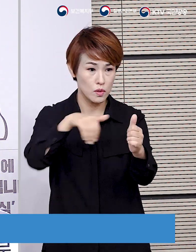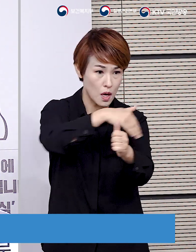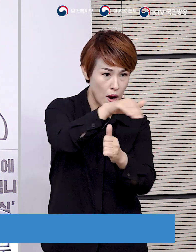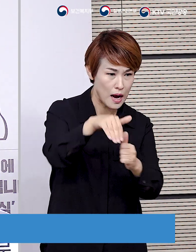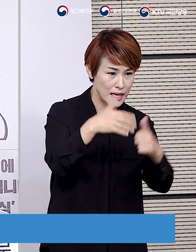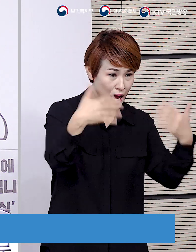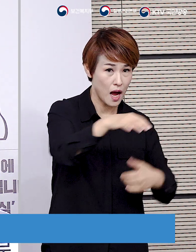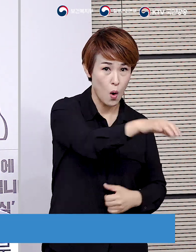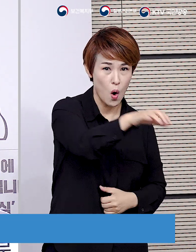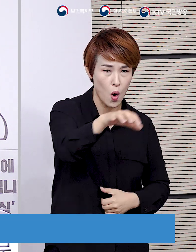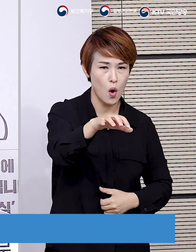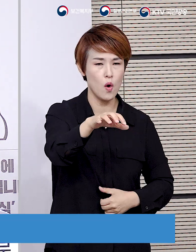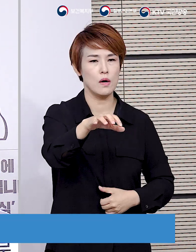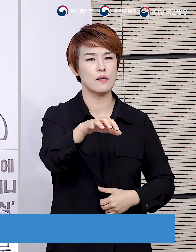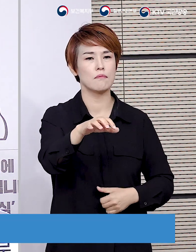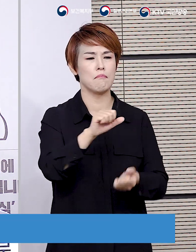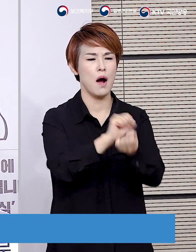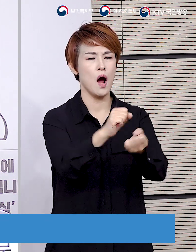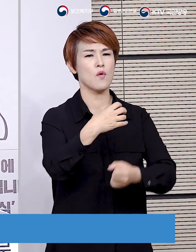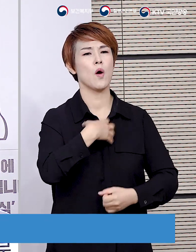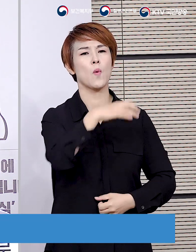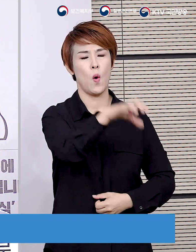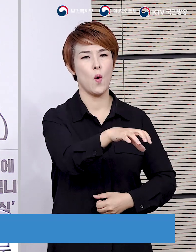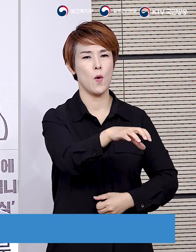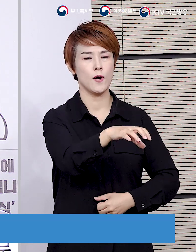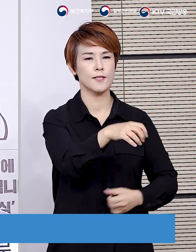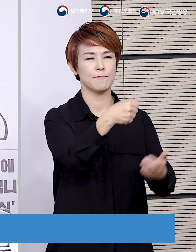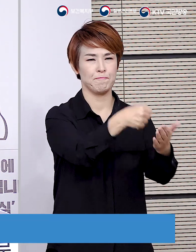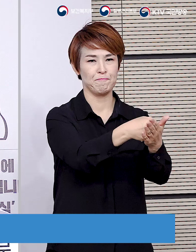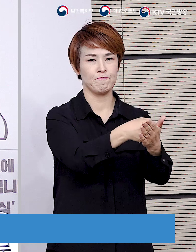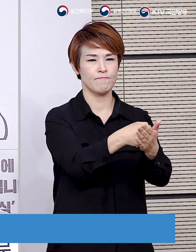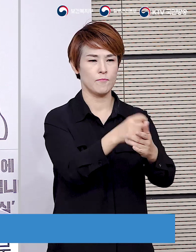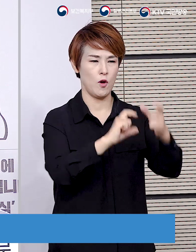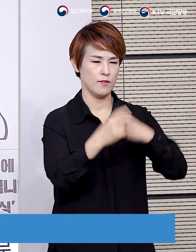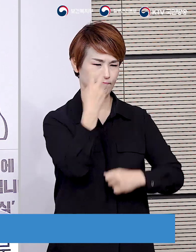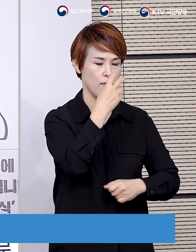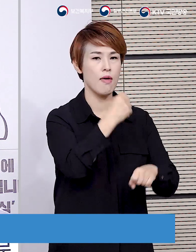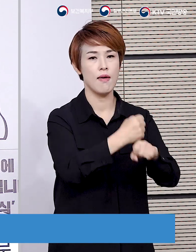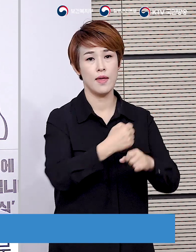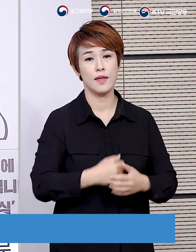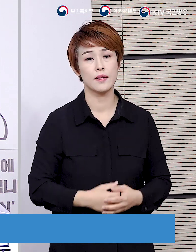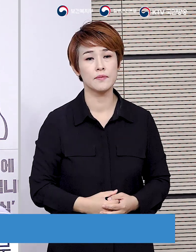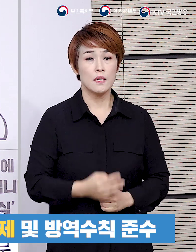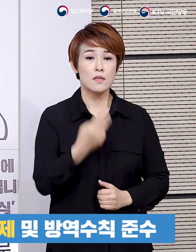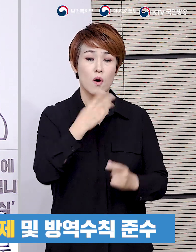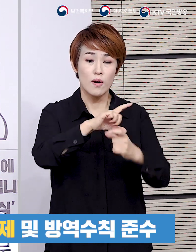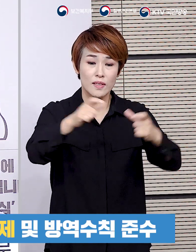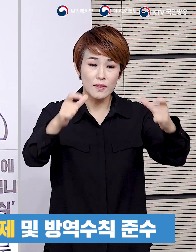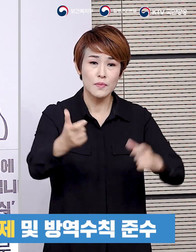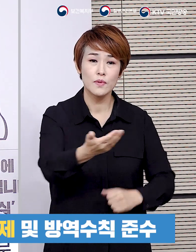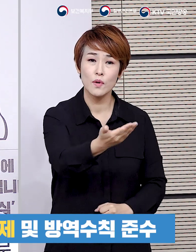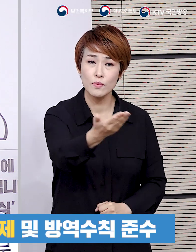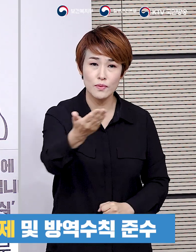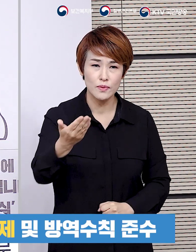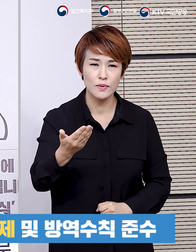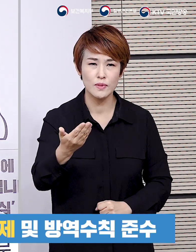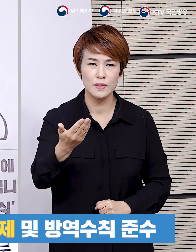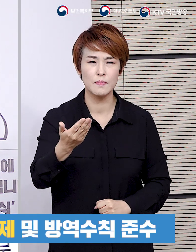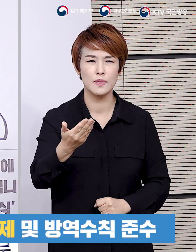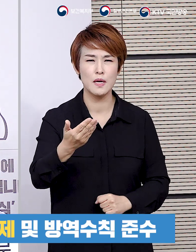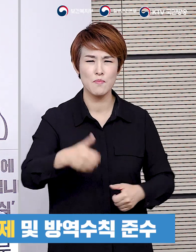구조적으로 취약한 시설들은 고위험 시설로 추가하여 지정할 계획입니다. 수도권 주민